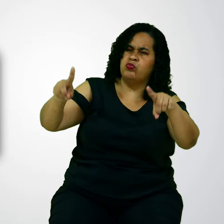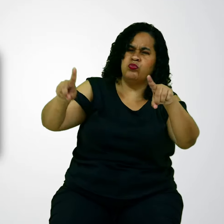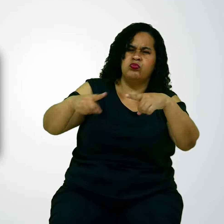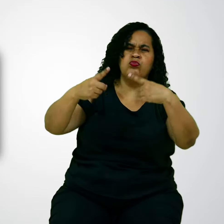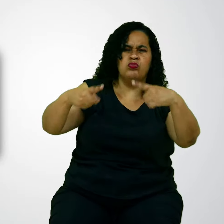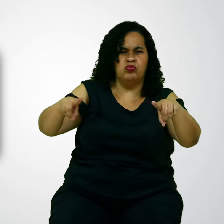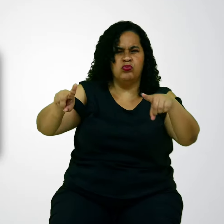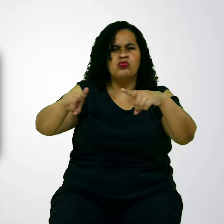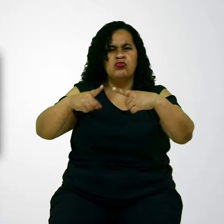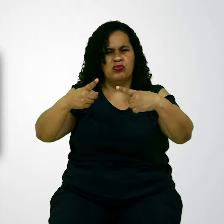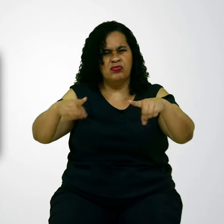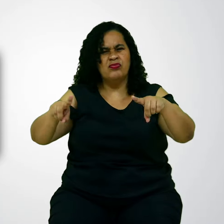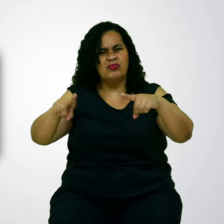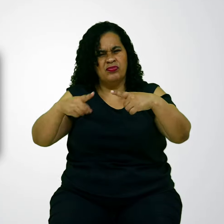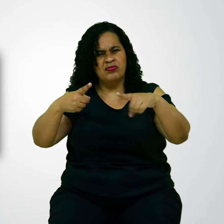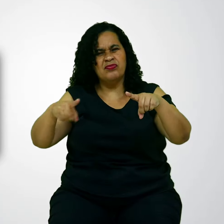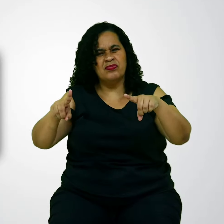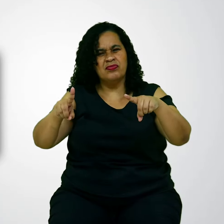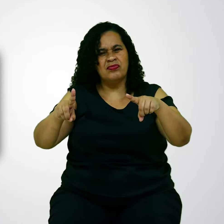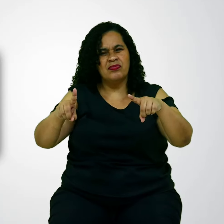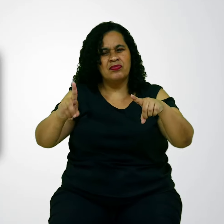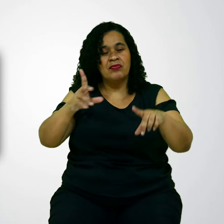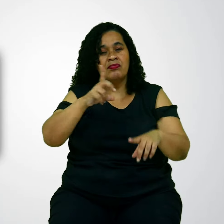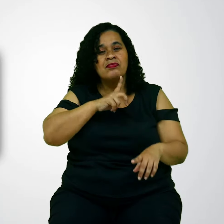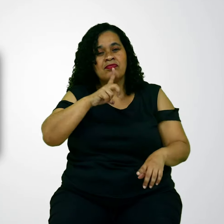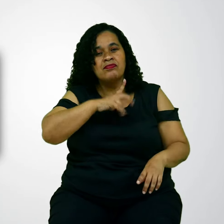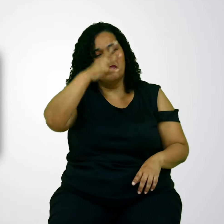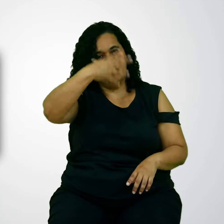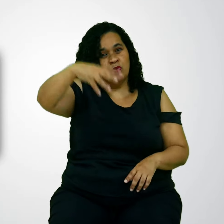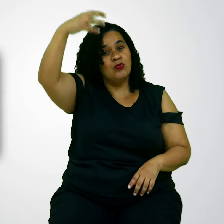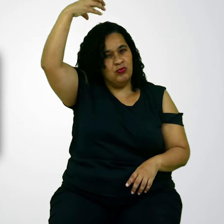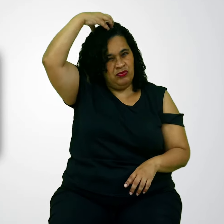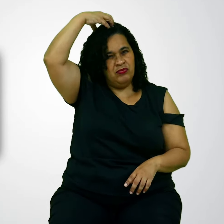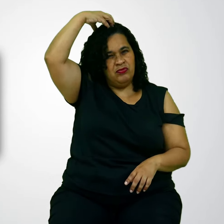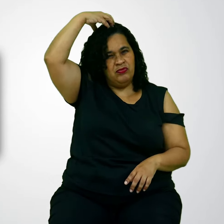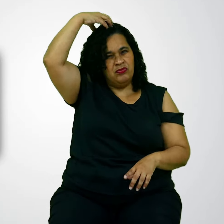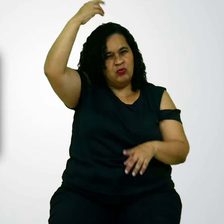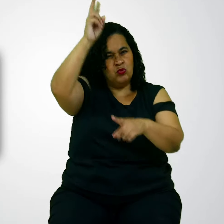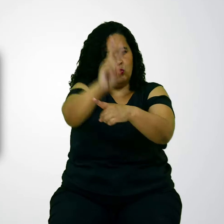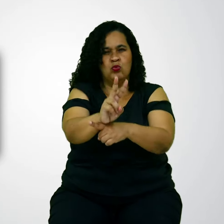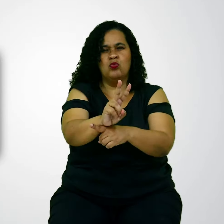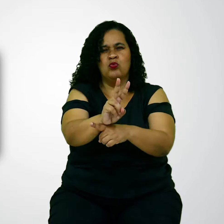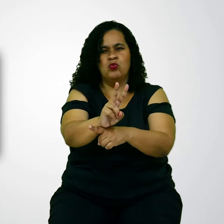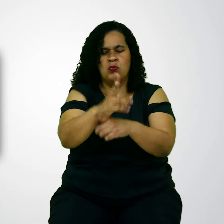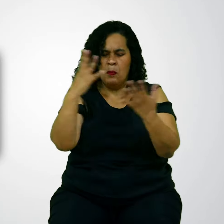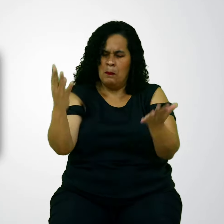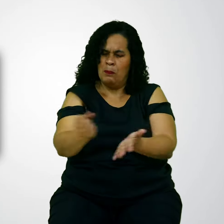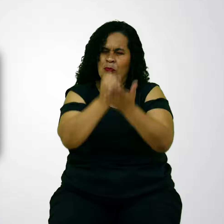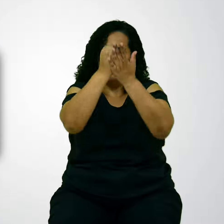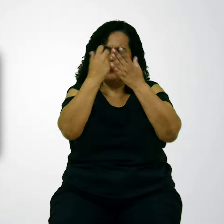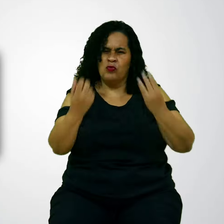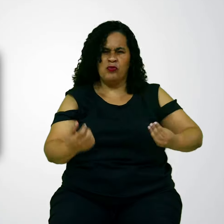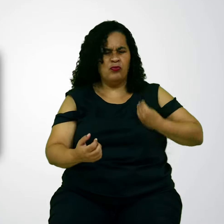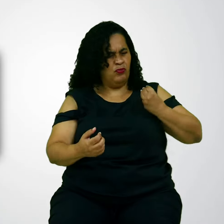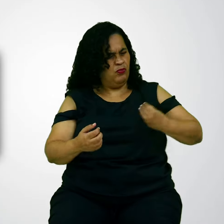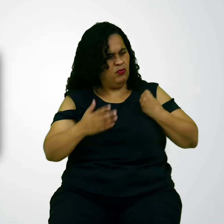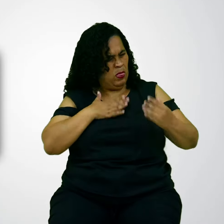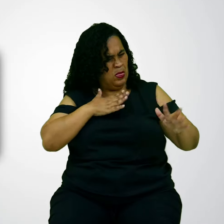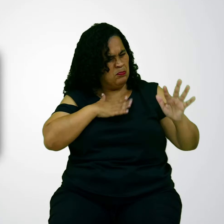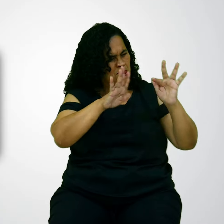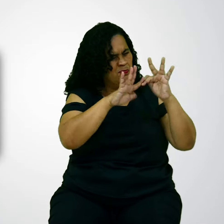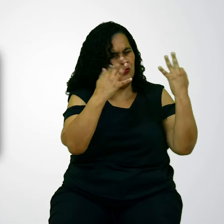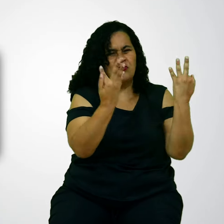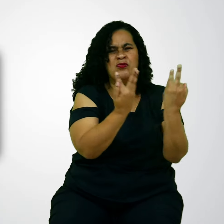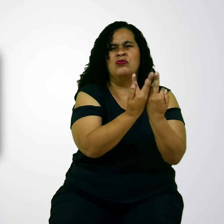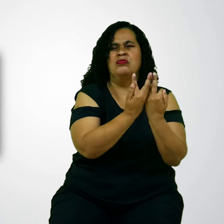Amazonas? Há um rei que governa, há um rei que salvou a vida da minha família, há Há um Senhor que entrou na caverna onde meu pai